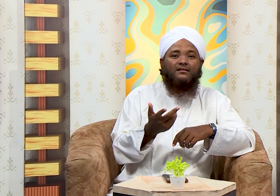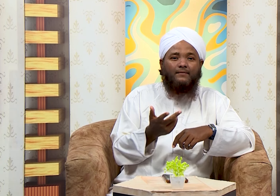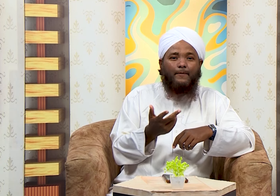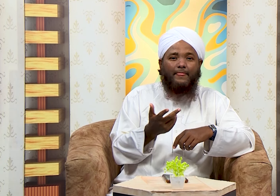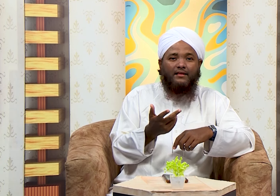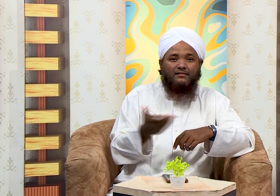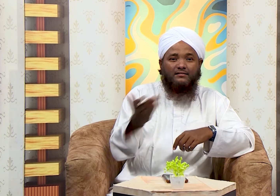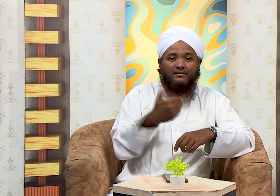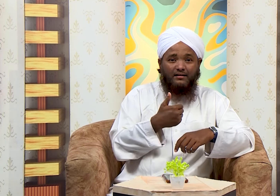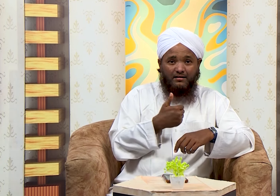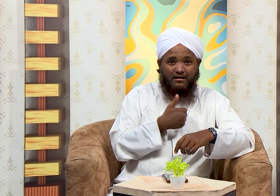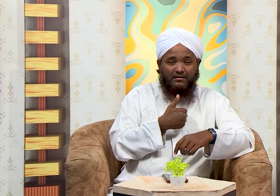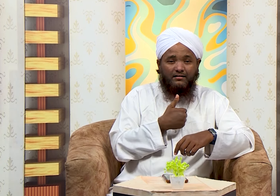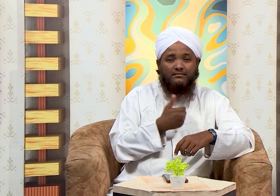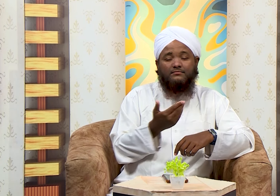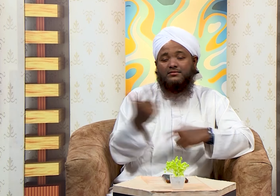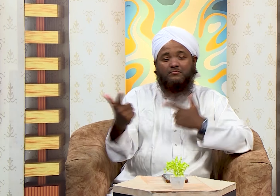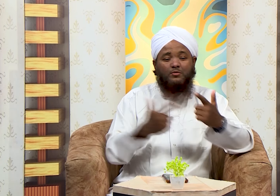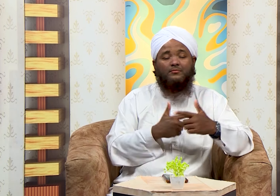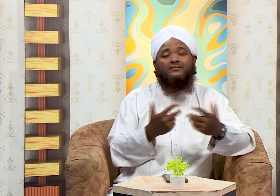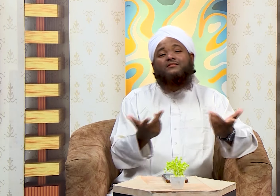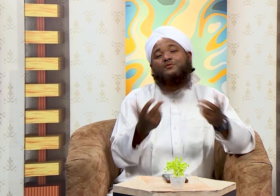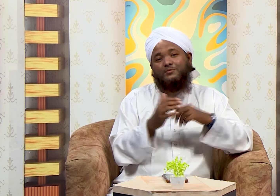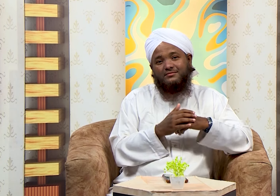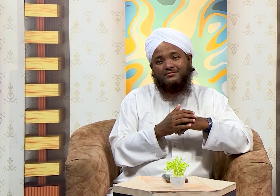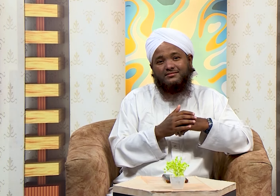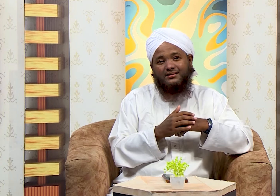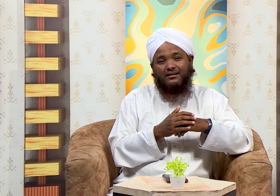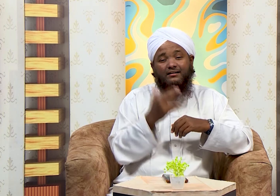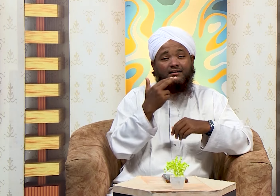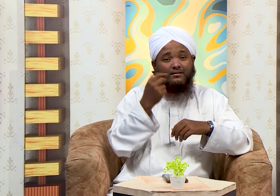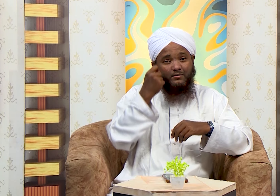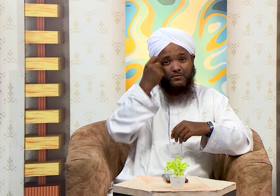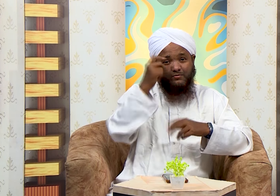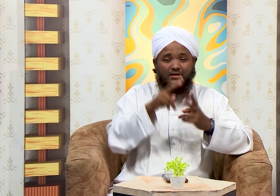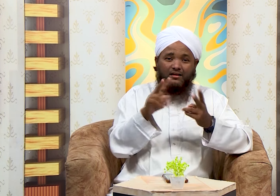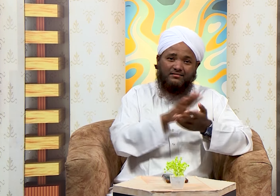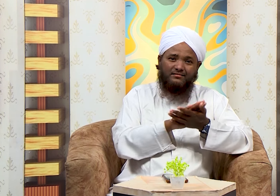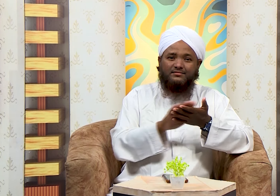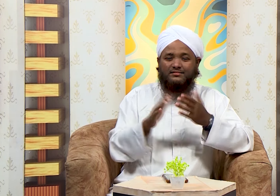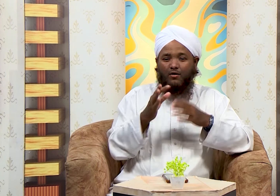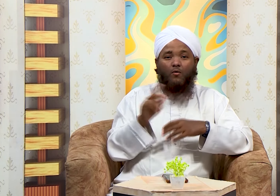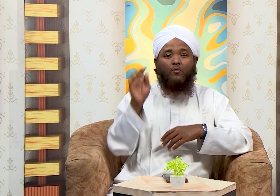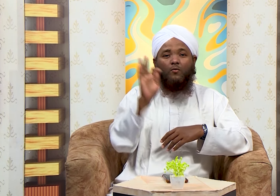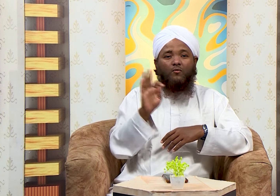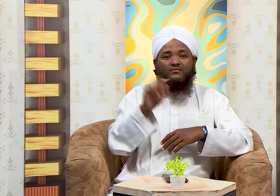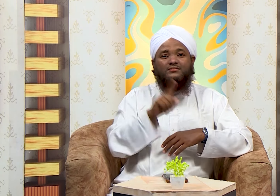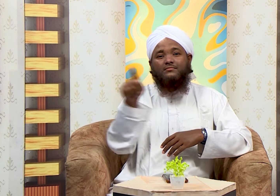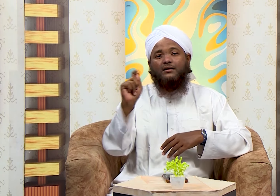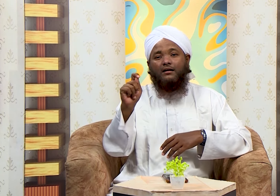حرکتیں آپ کی ایسی ہیں تو اچھی طریقے سے غور کر لیجئے کہ بہت سے آپ آفیس میں ڈاٹ کھا کے آتے ہیں اور وہ ڈانٹ آپ گھر پہ نکالتے ہیں تو بھائی